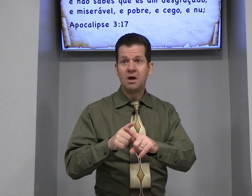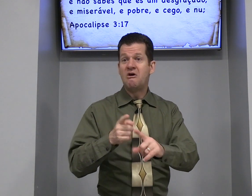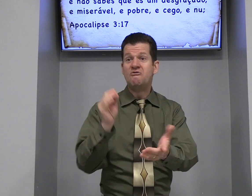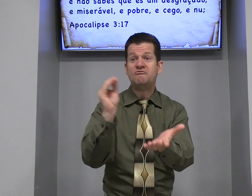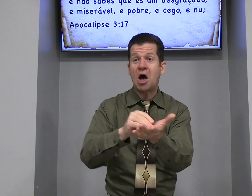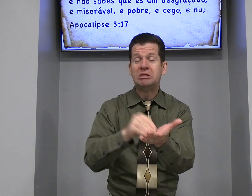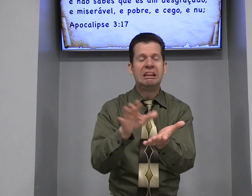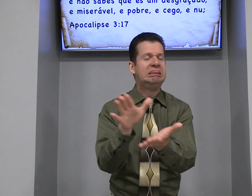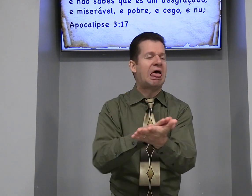falta.